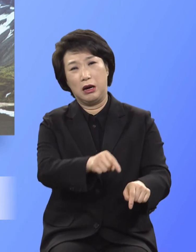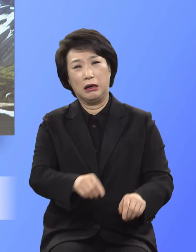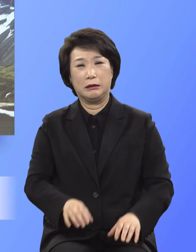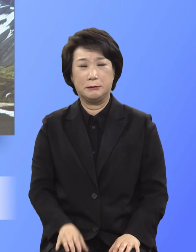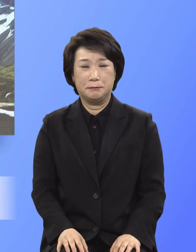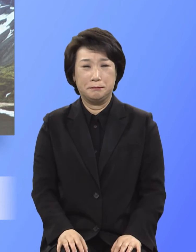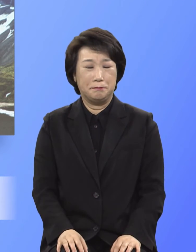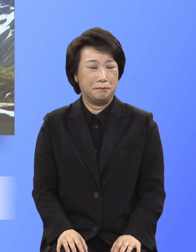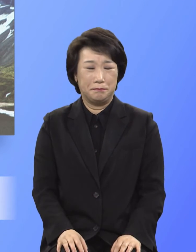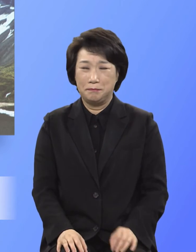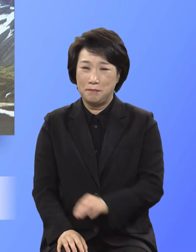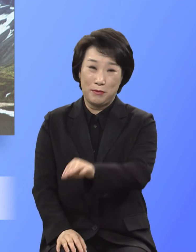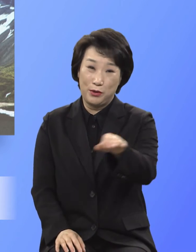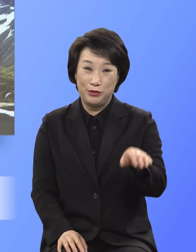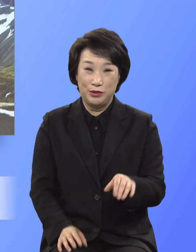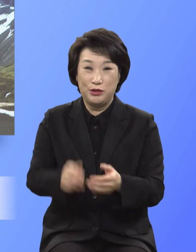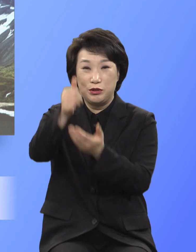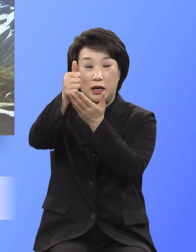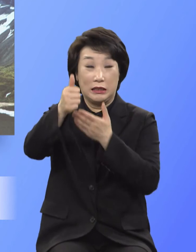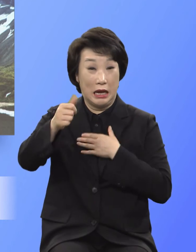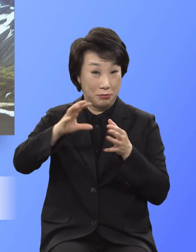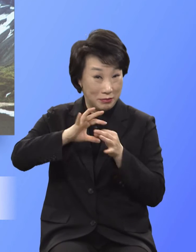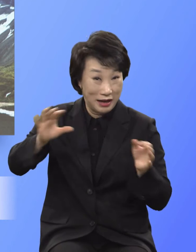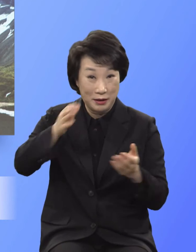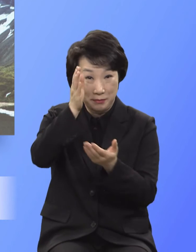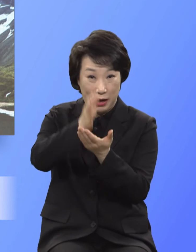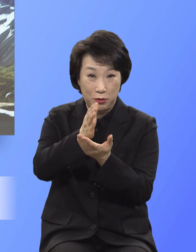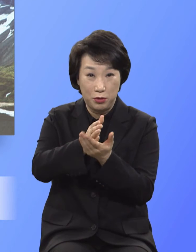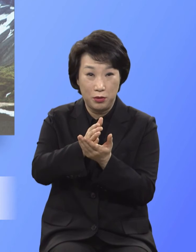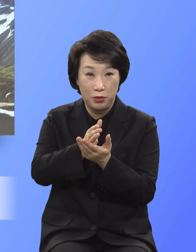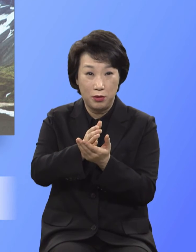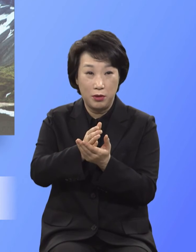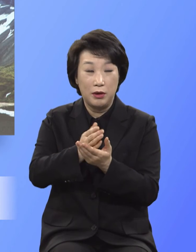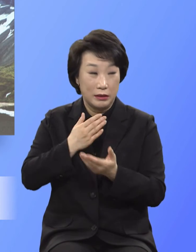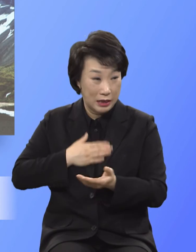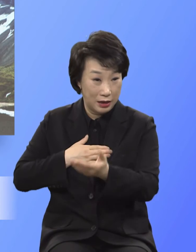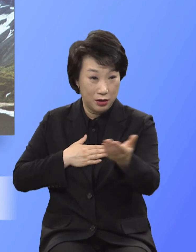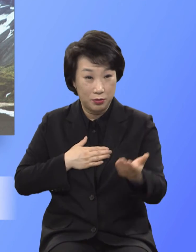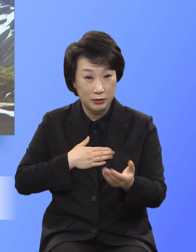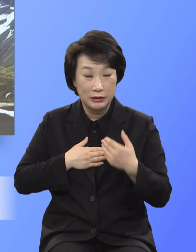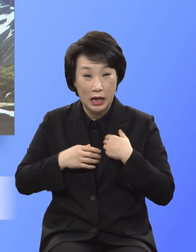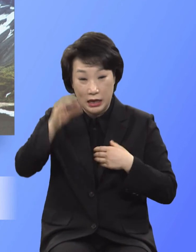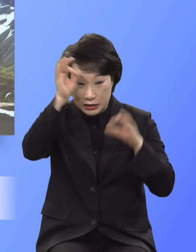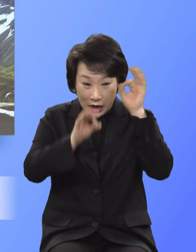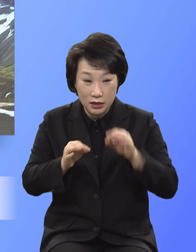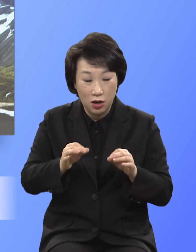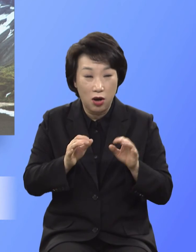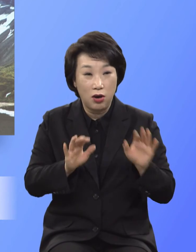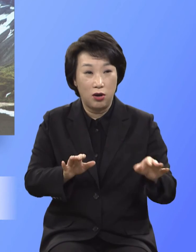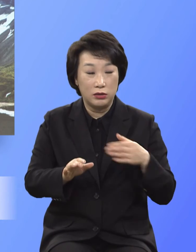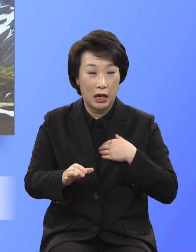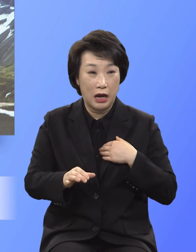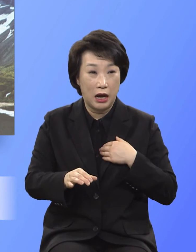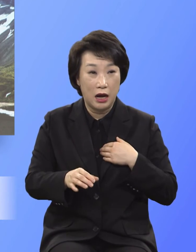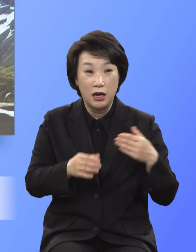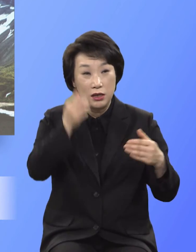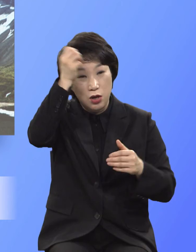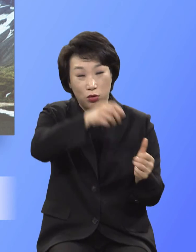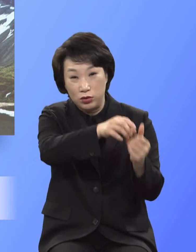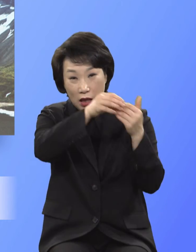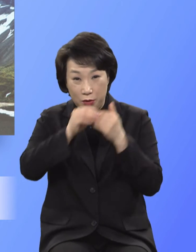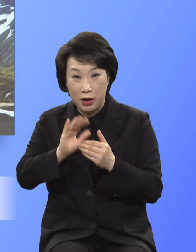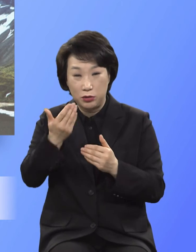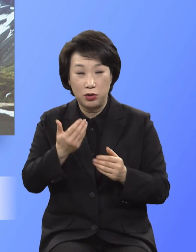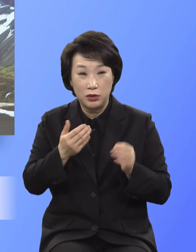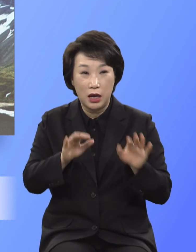것입니다. 우리는 주님과 무관한 자가 돼서 안 될 것이며, 내가 찾아야 할 자가 찾지 못해서 지옥 가서